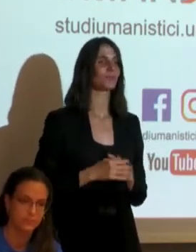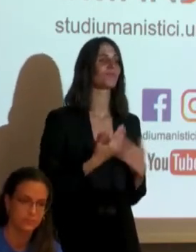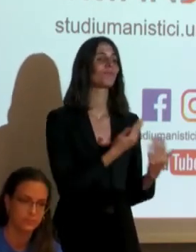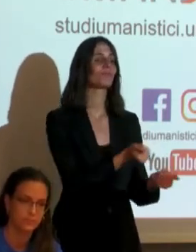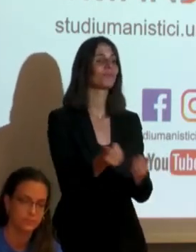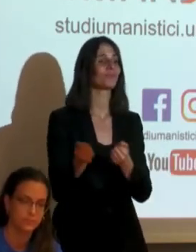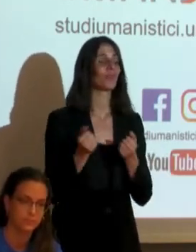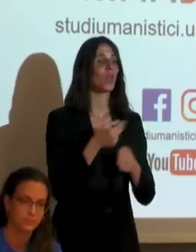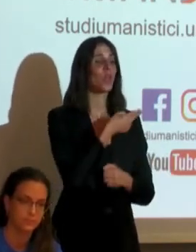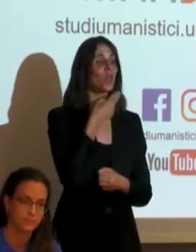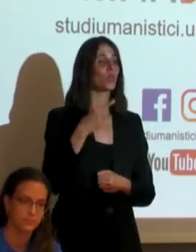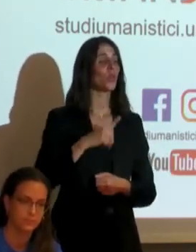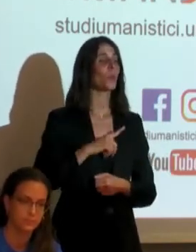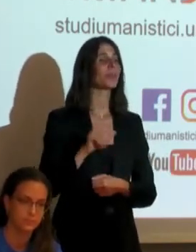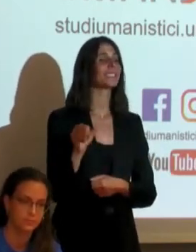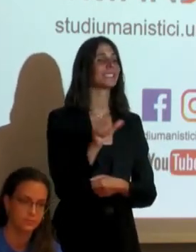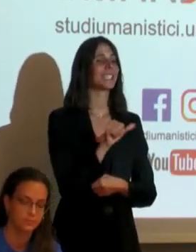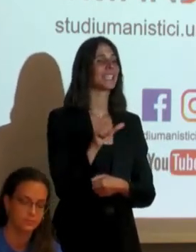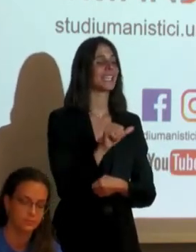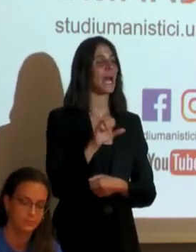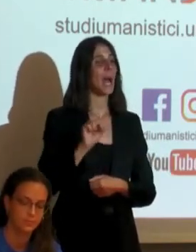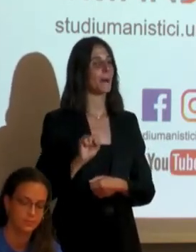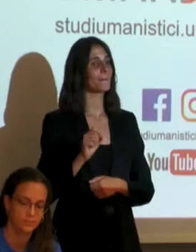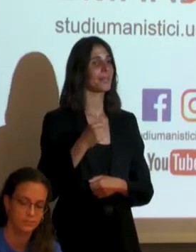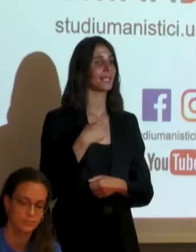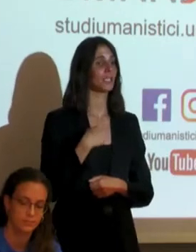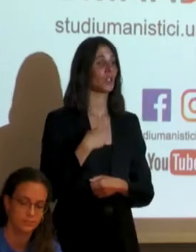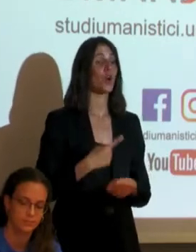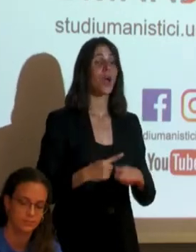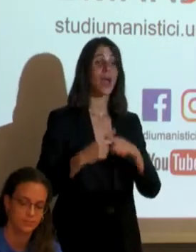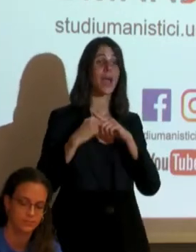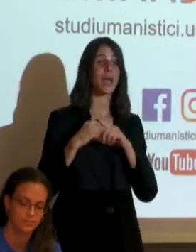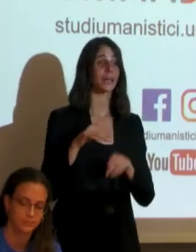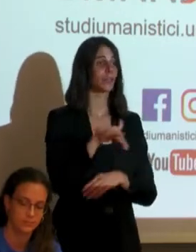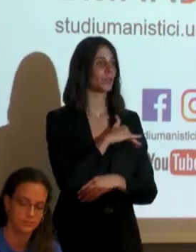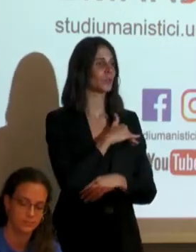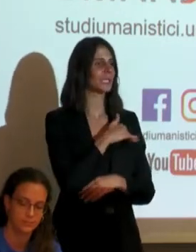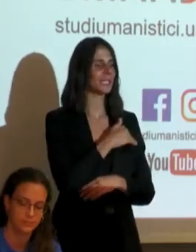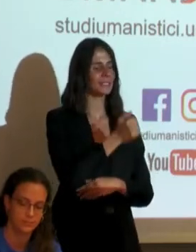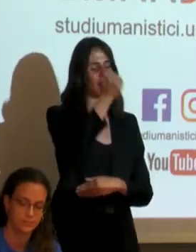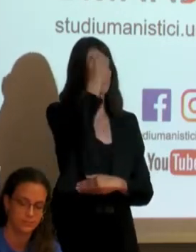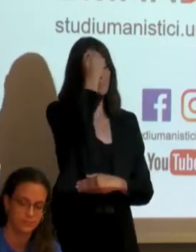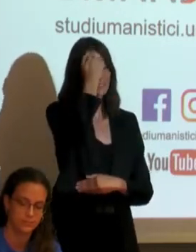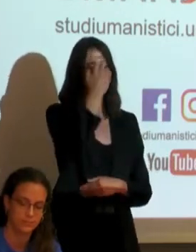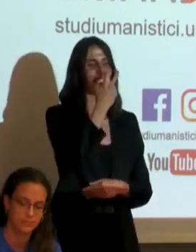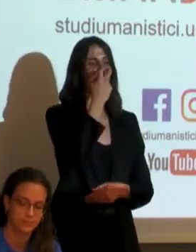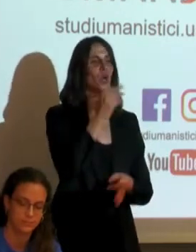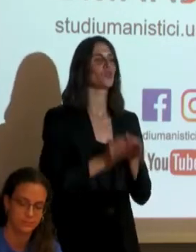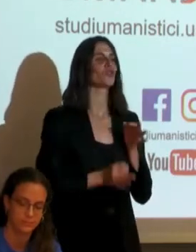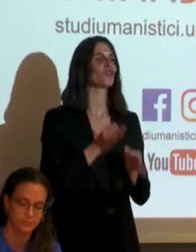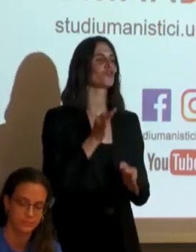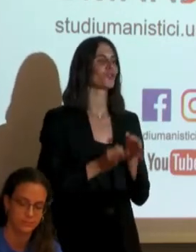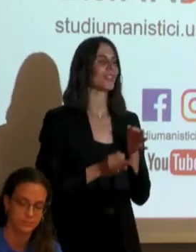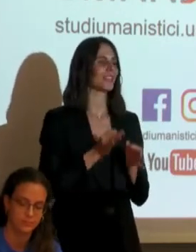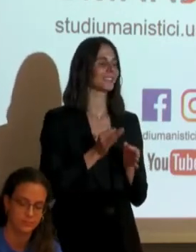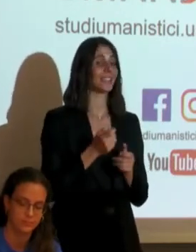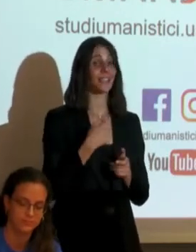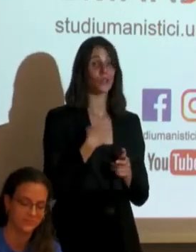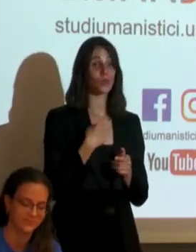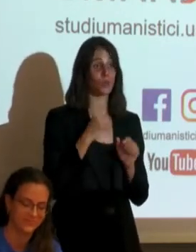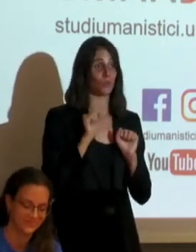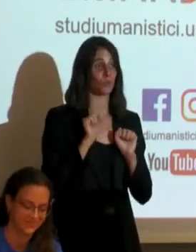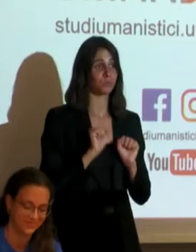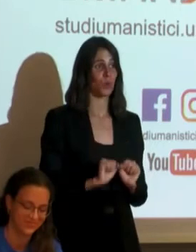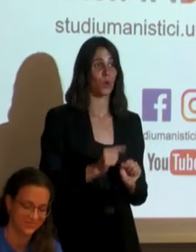Serena Ammirati, sono una ex studentessa pentita di giurisprudenza, quindi vi posso assicurare che